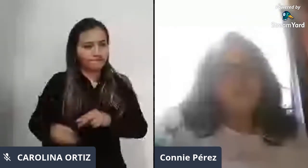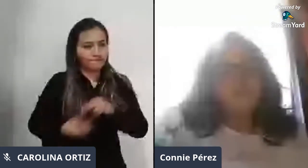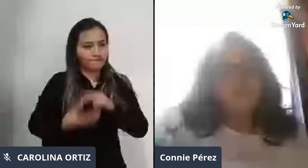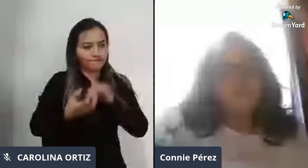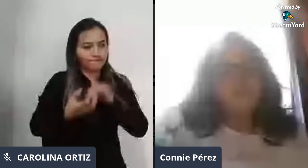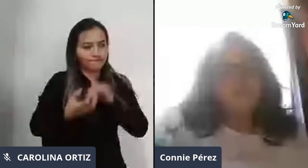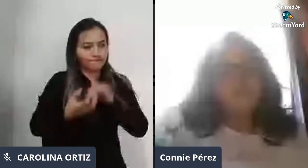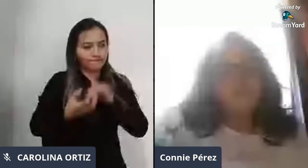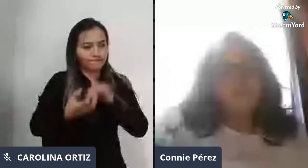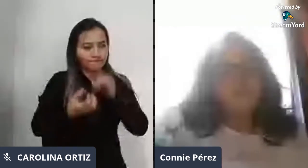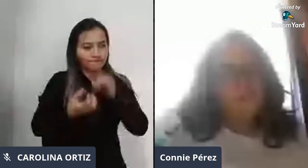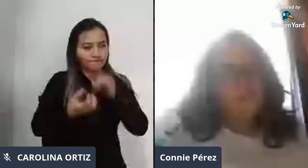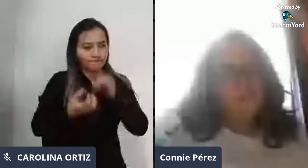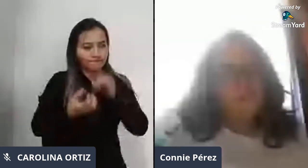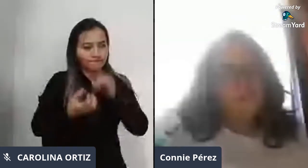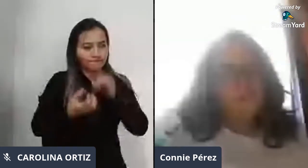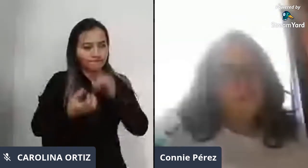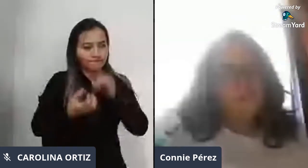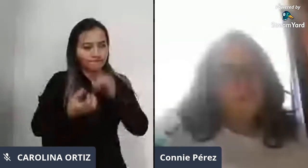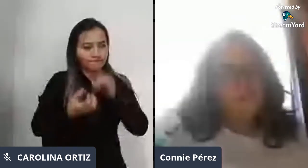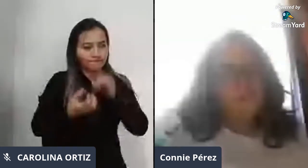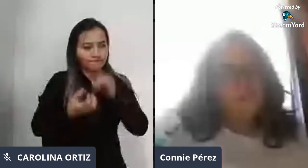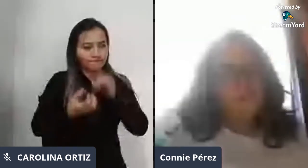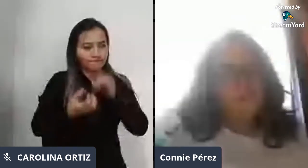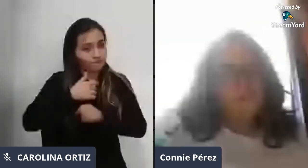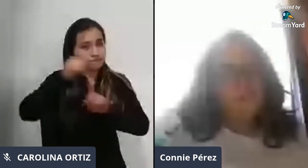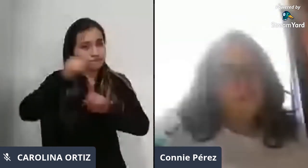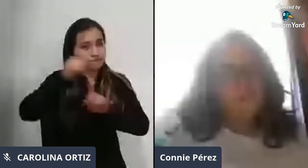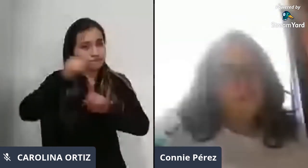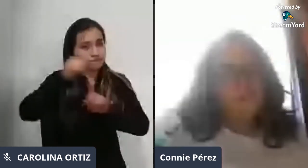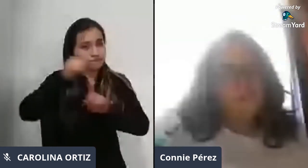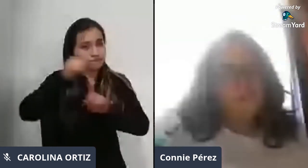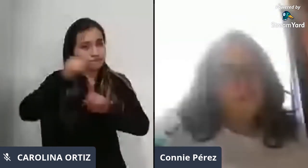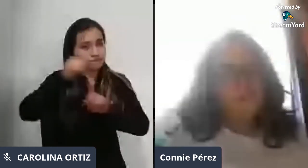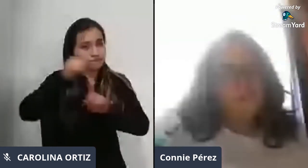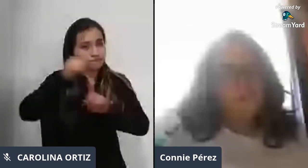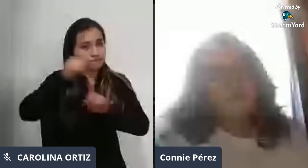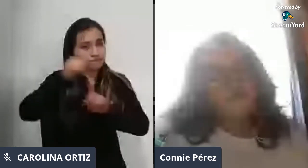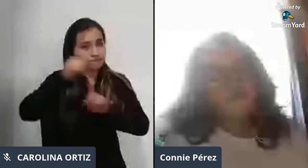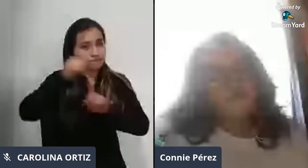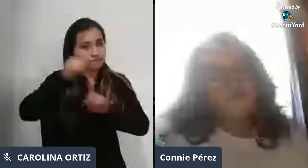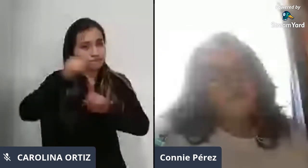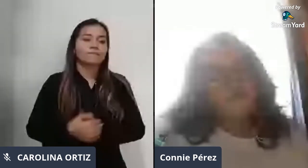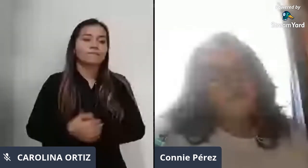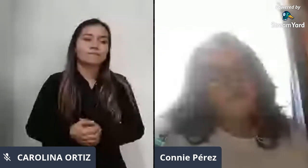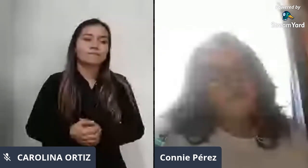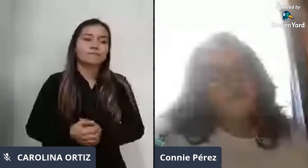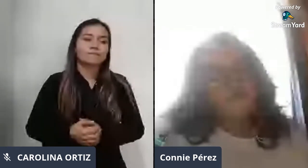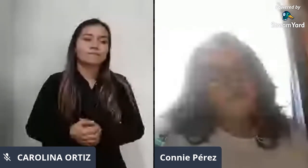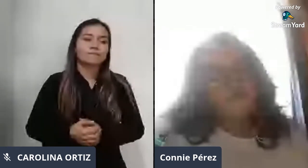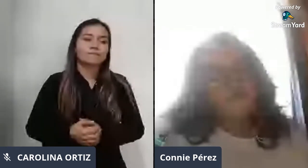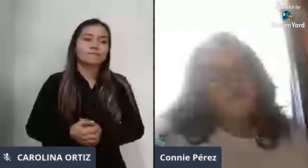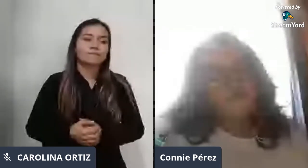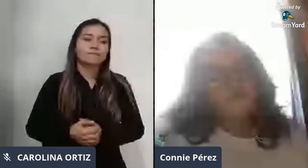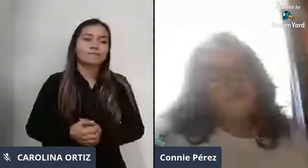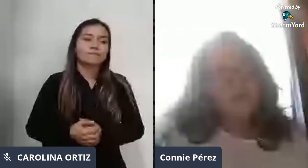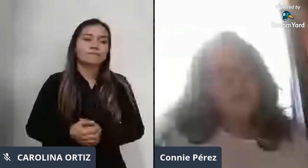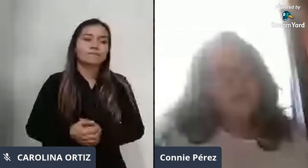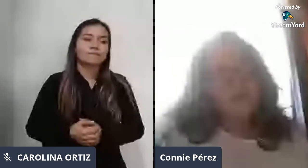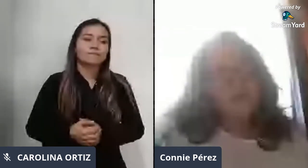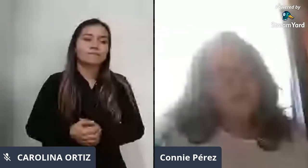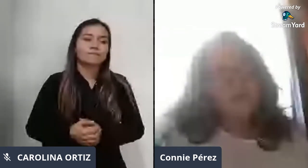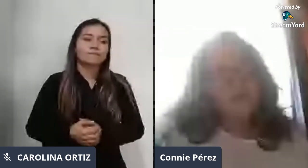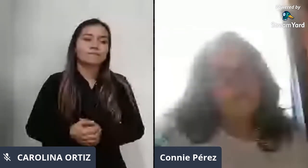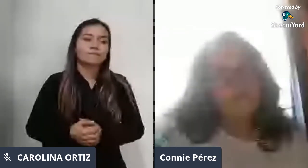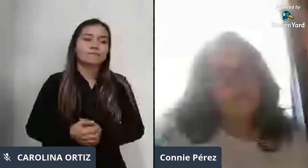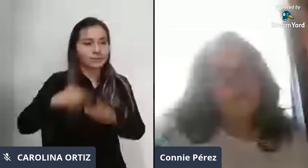de persona con discapacidad, desde el rol de feminista, compañera,